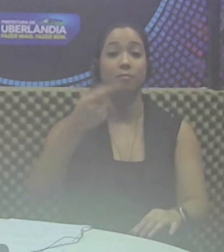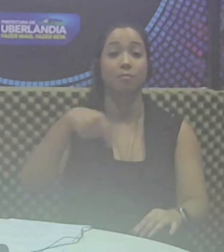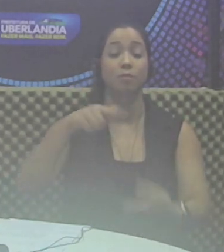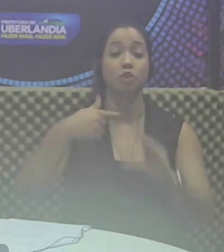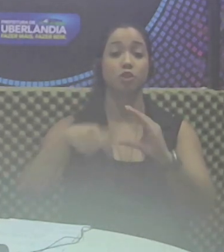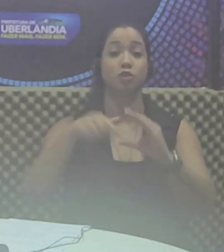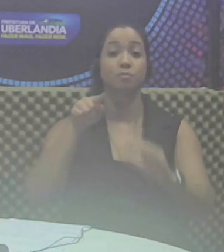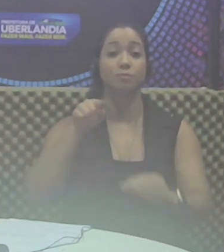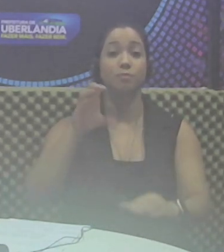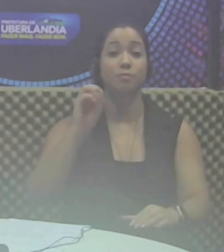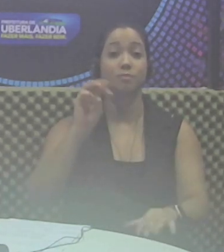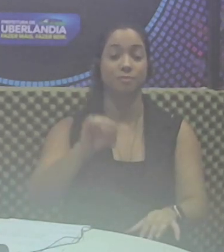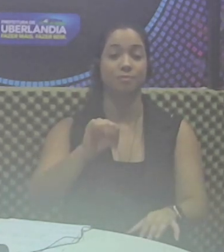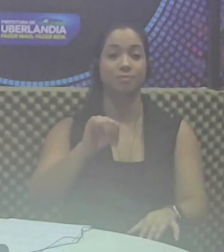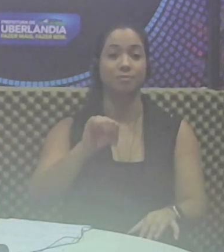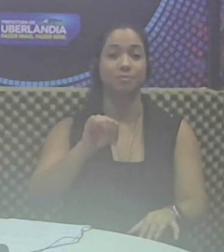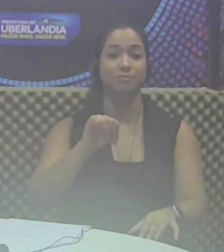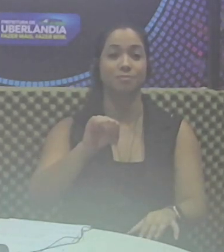processoseletivo@comap.gmail.com.